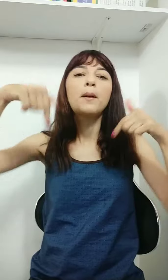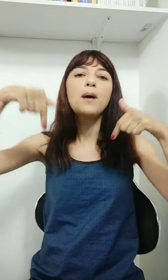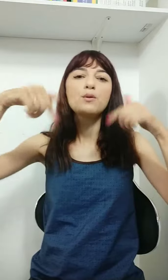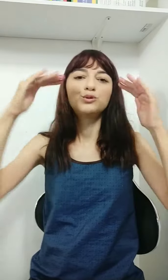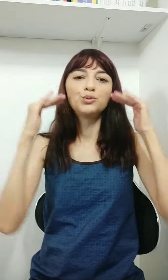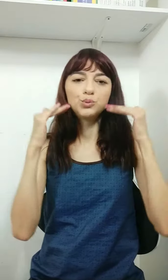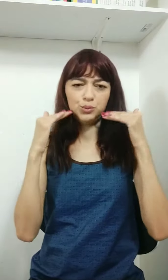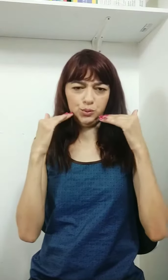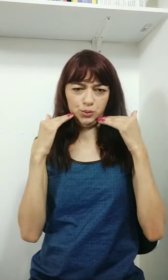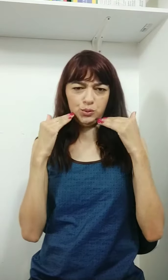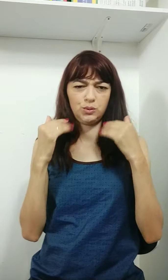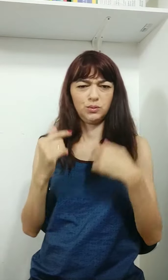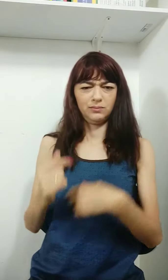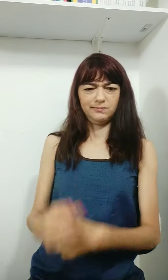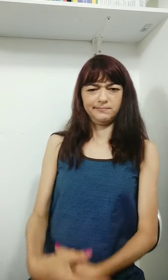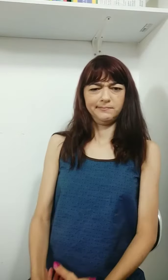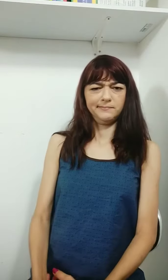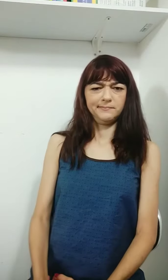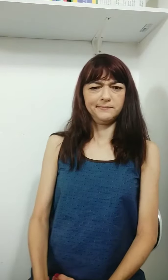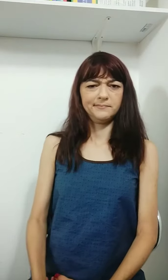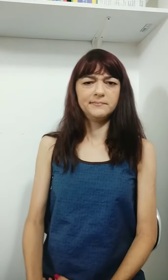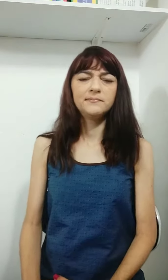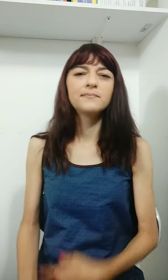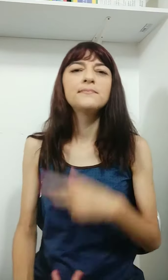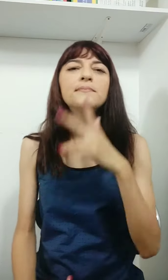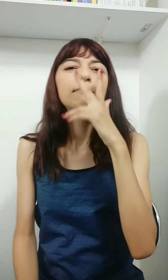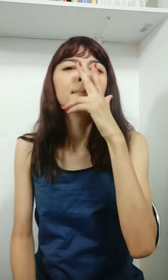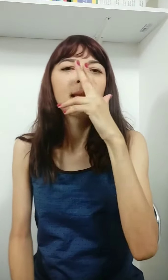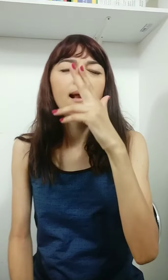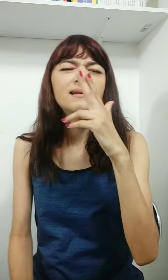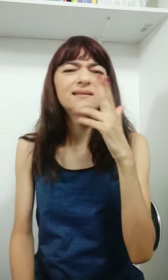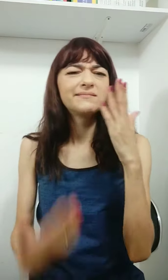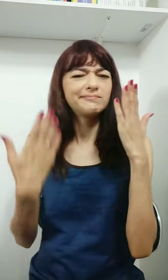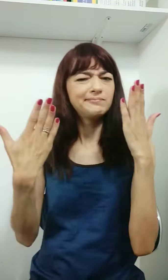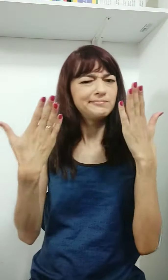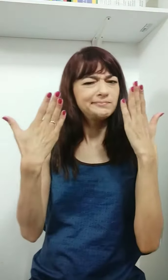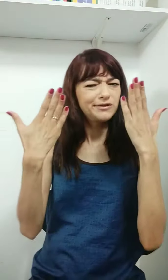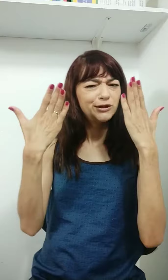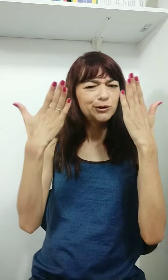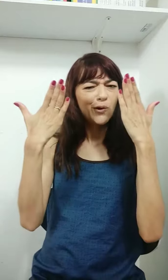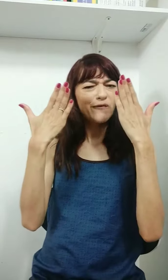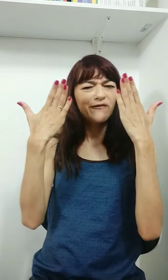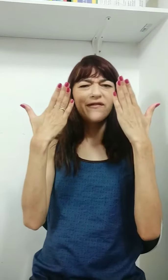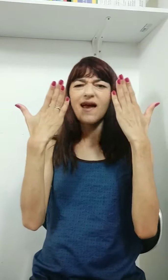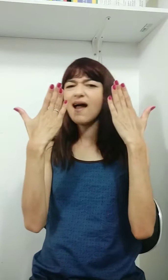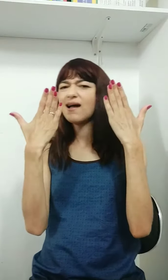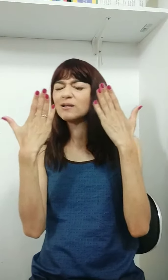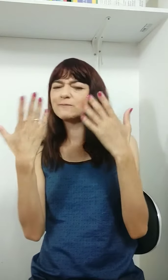muito importante, né? Às vezes ali você vai movimentar a cabeça para baixo e para trás, né? Como se você estivesse